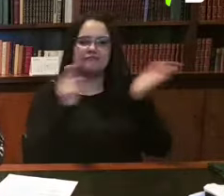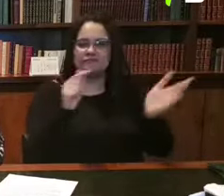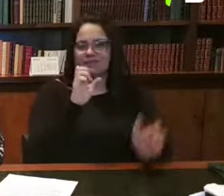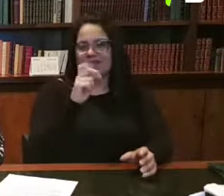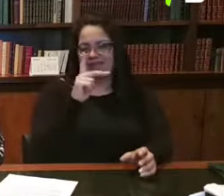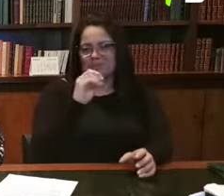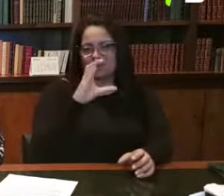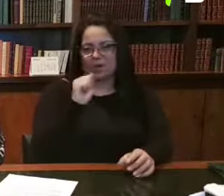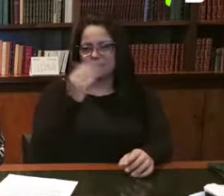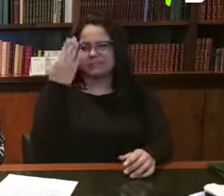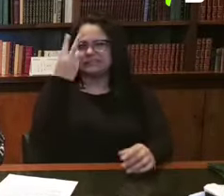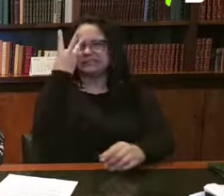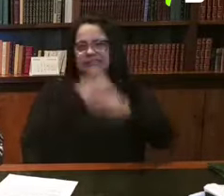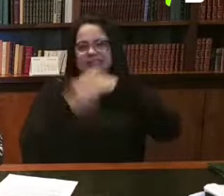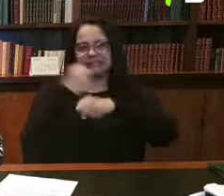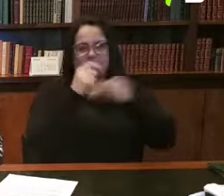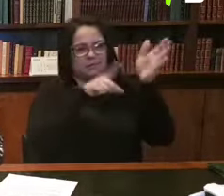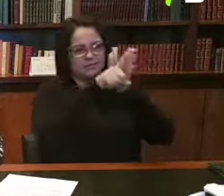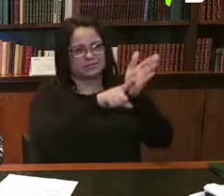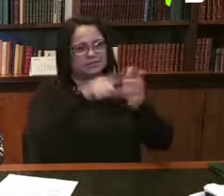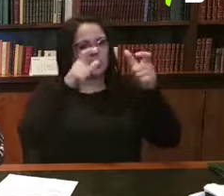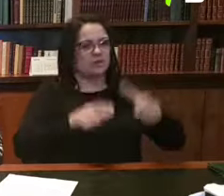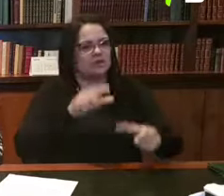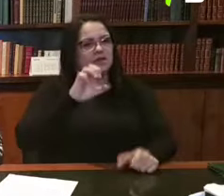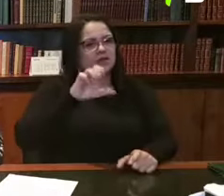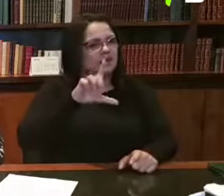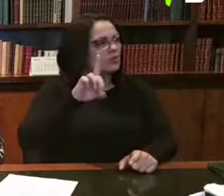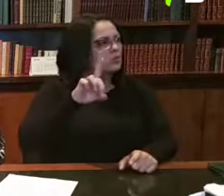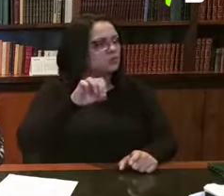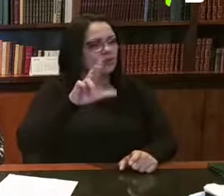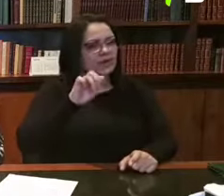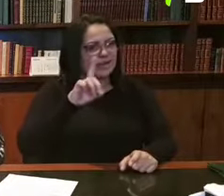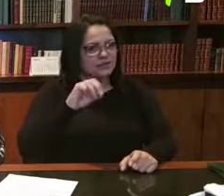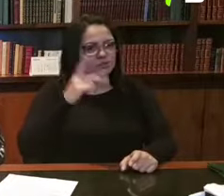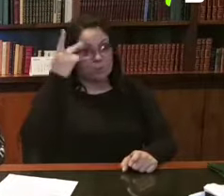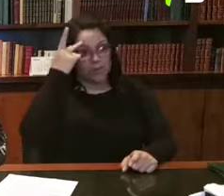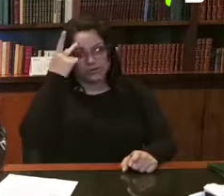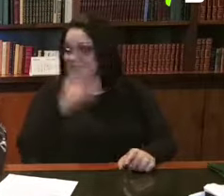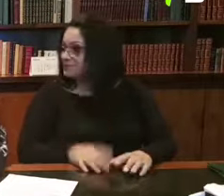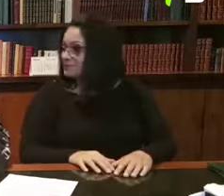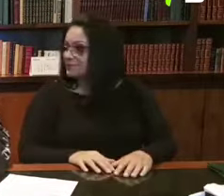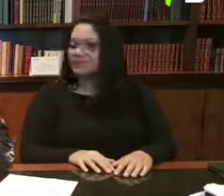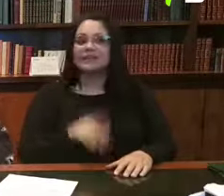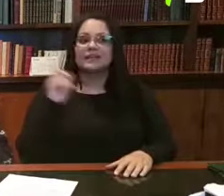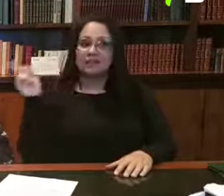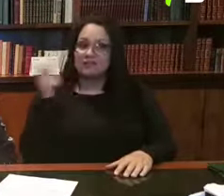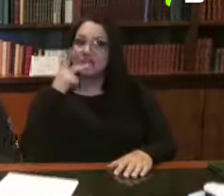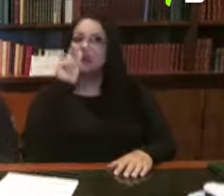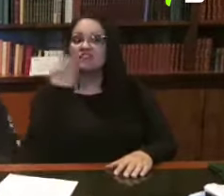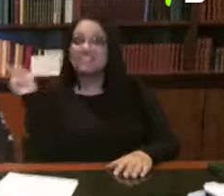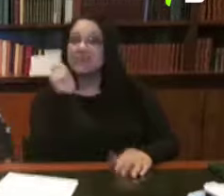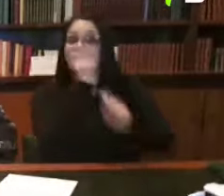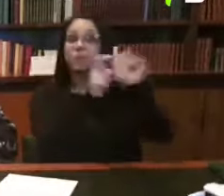gostando três anos que o sol materno em eldorado paulista tá olha só eu dar uma sugestão só chegar aqui